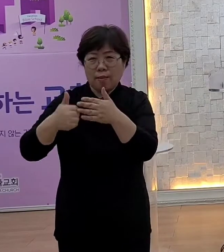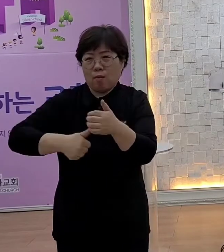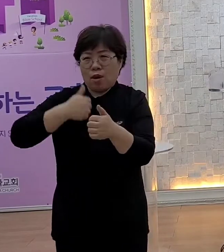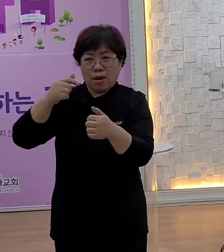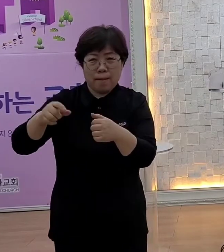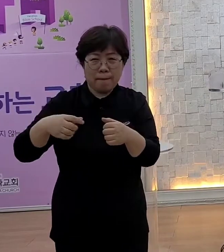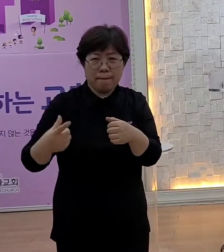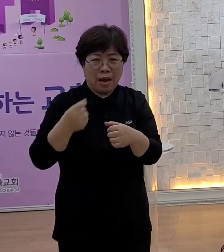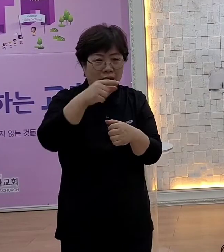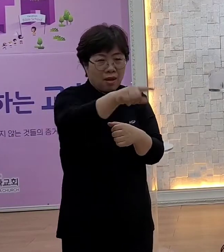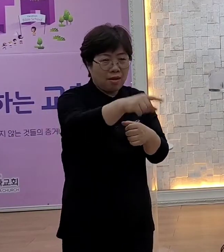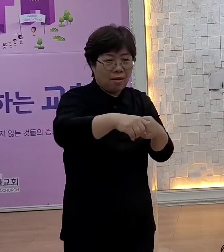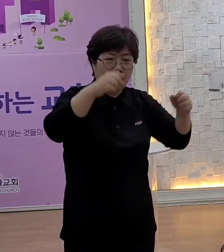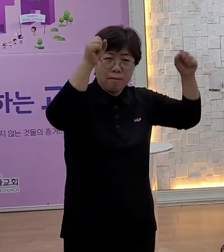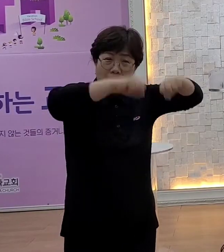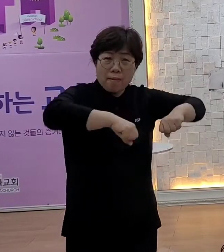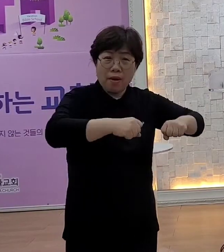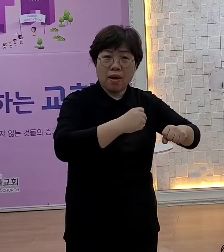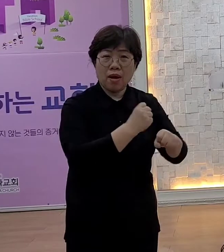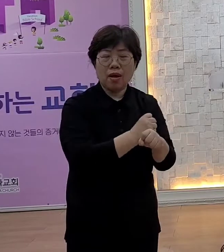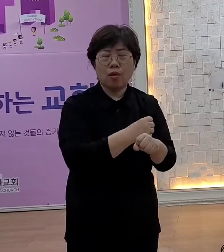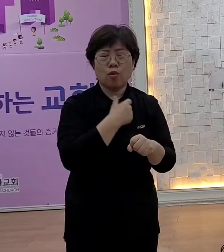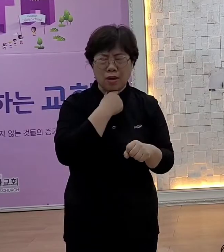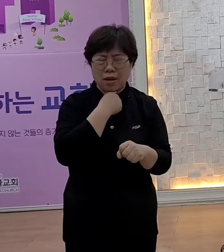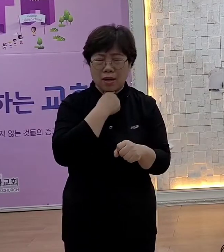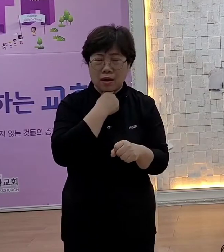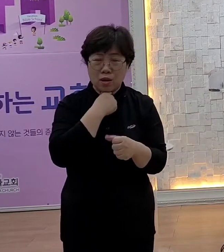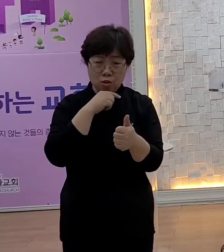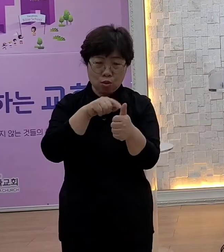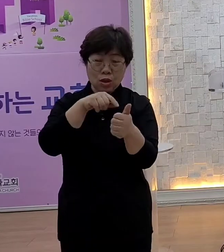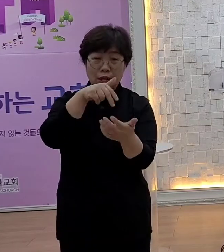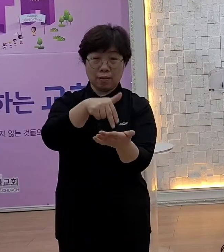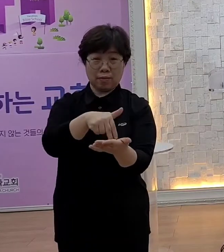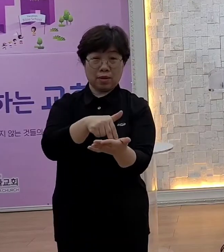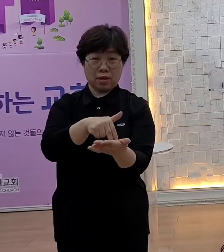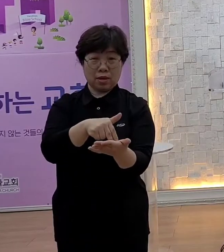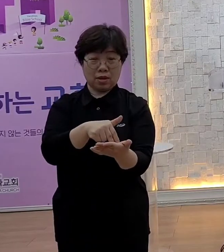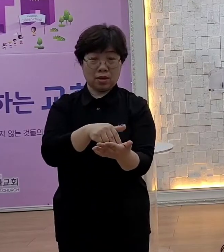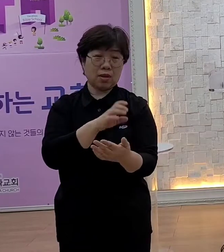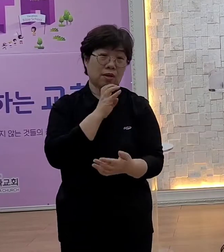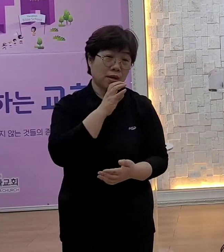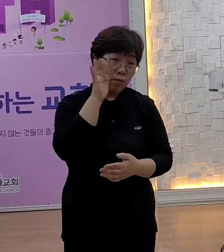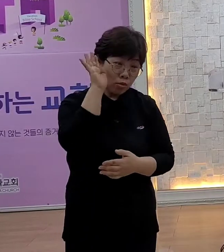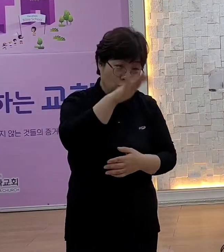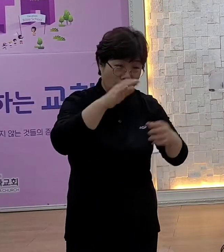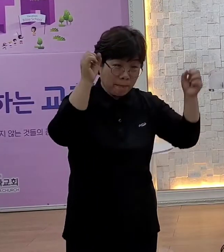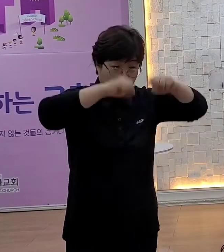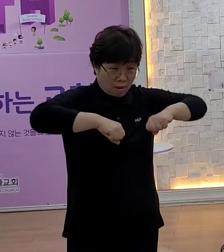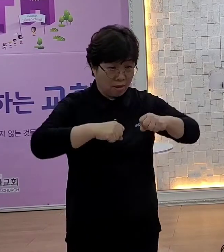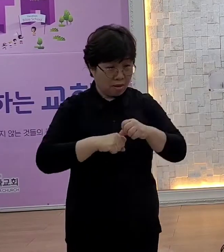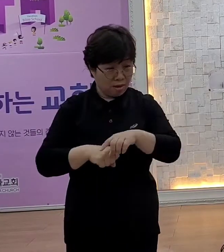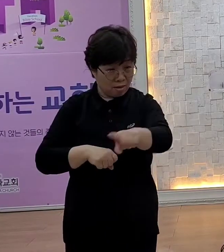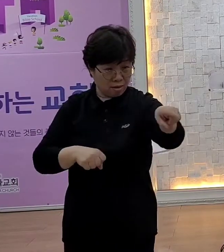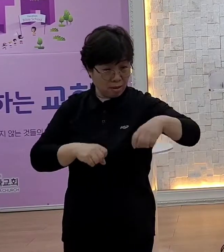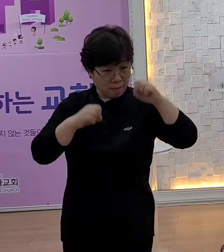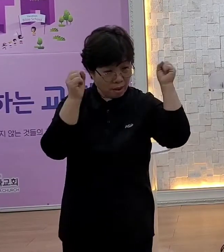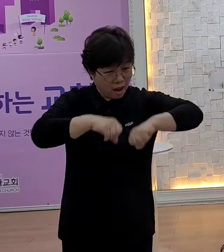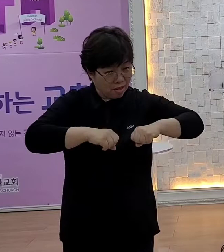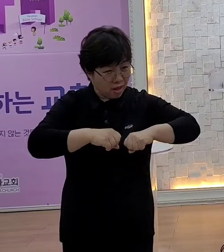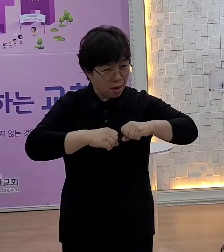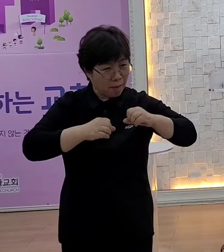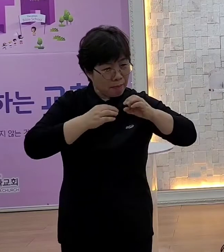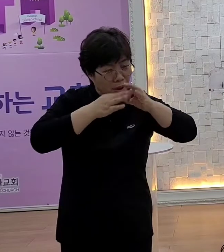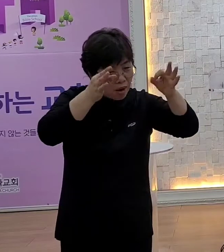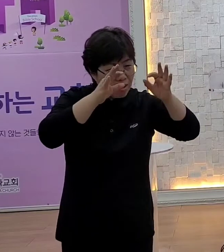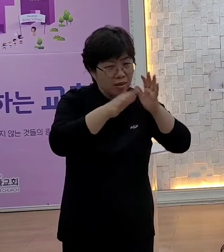기대하면서 설교했던 거예요. 40일이 지나면 니느웨는 무너진다. 망한다. 너희들 이제